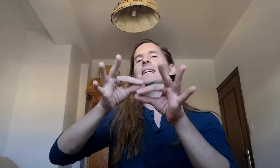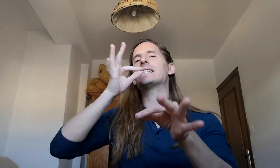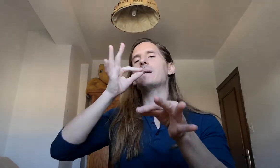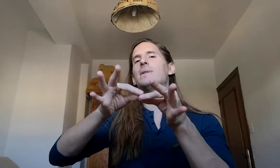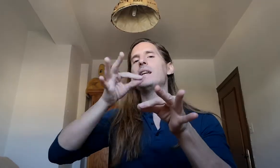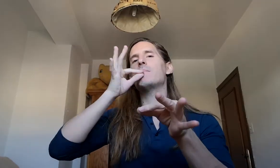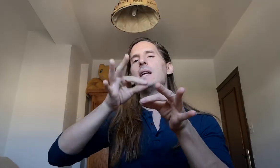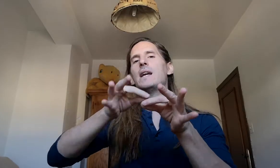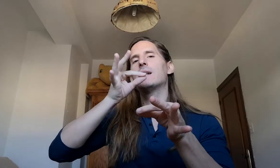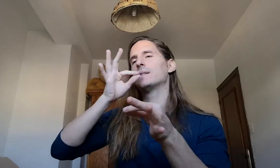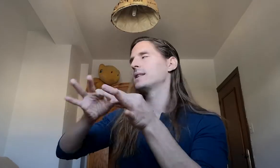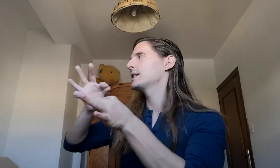Septiembre.